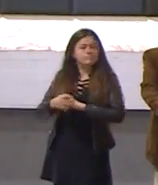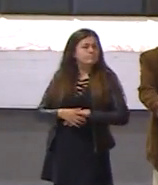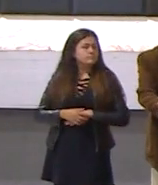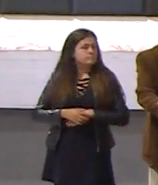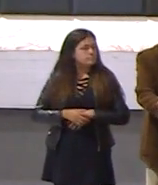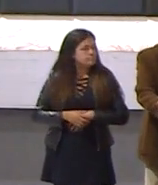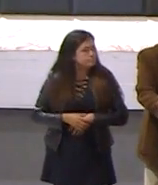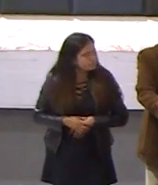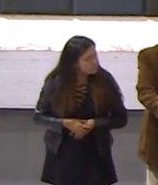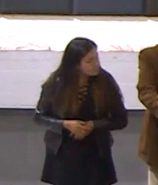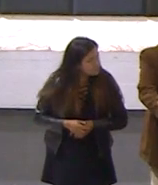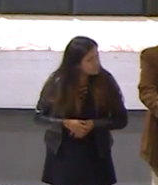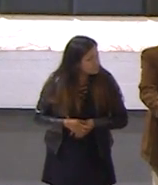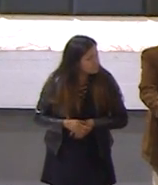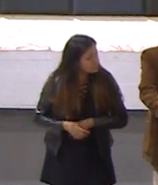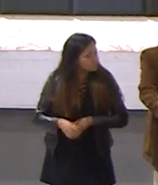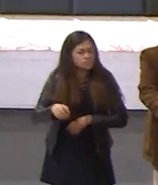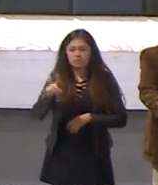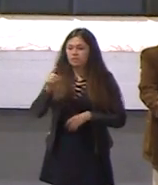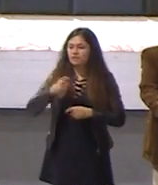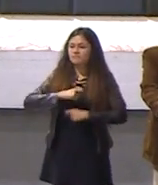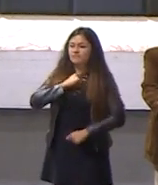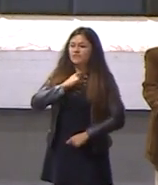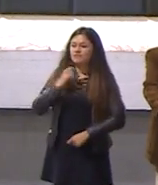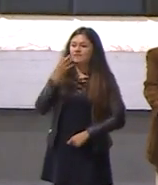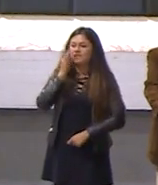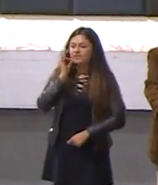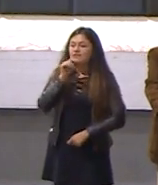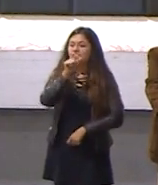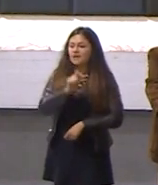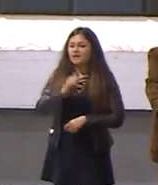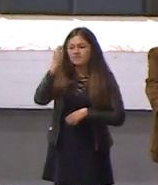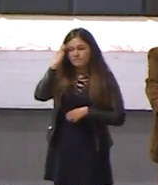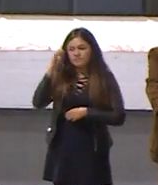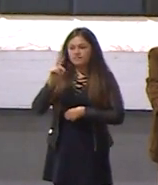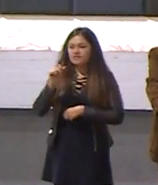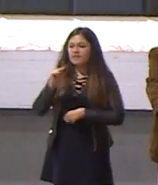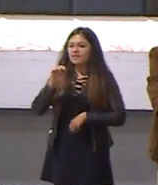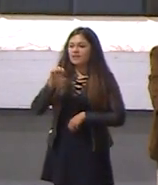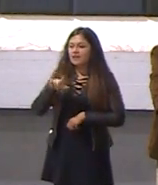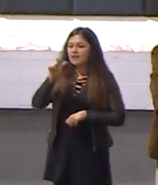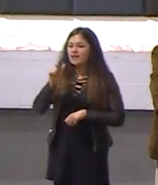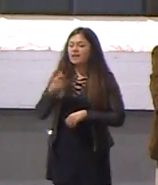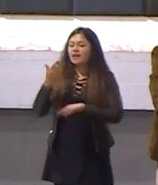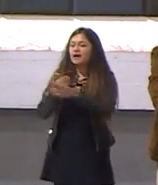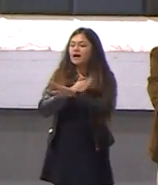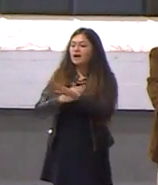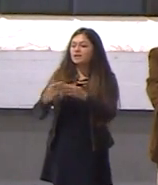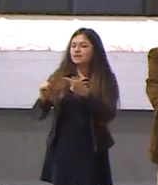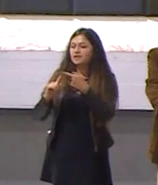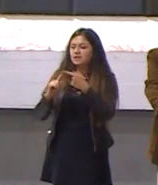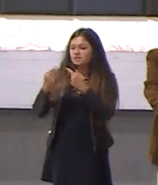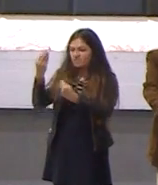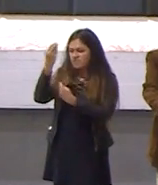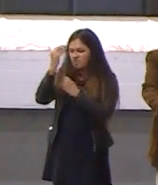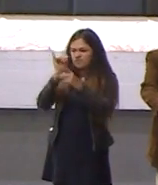de fisiología resorte bueno primero inicial la profesora nelly la profesora nelly